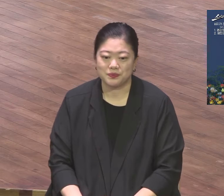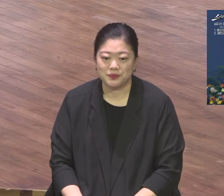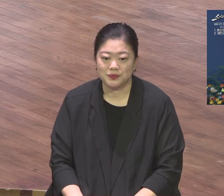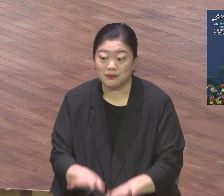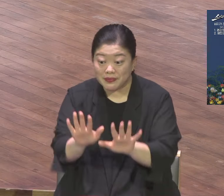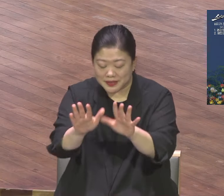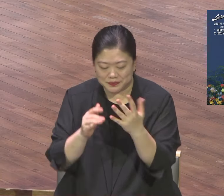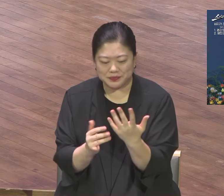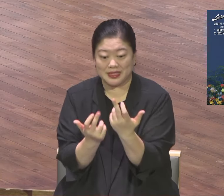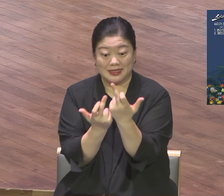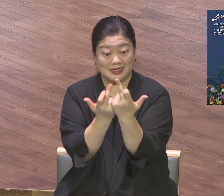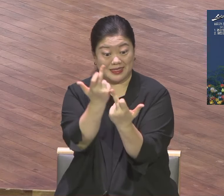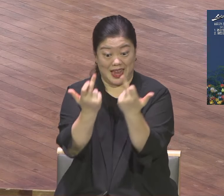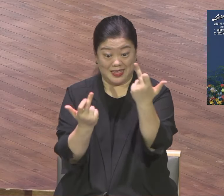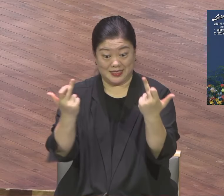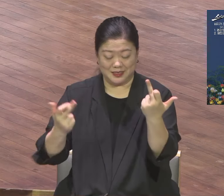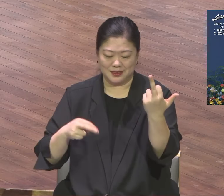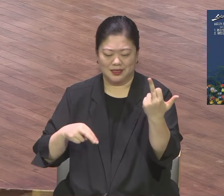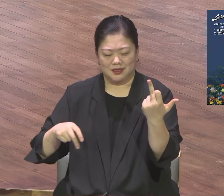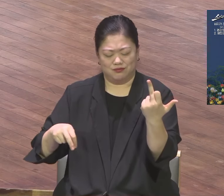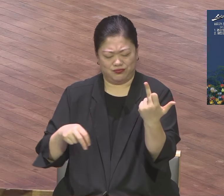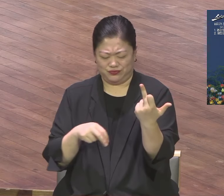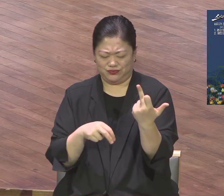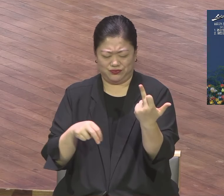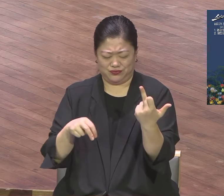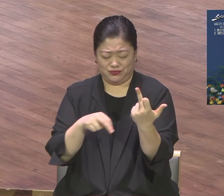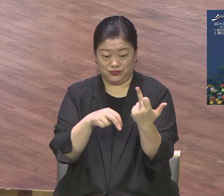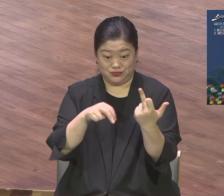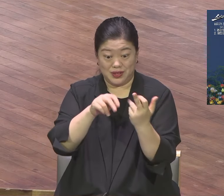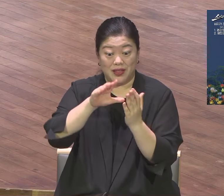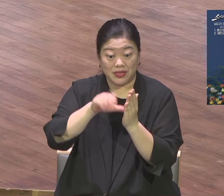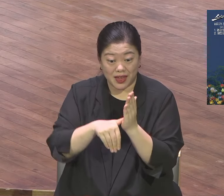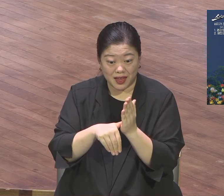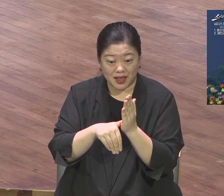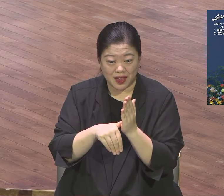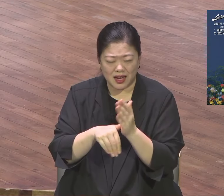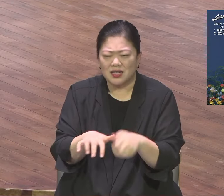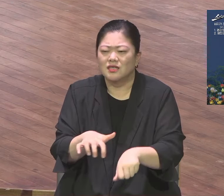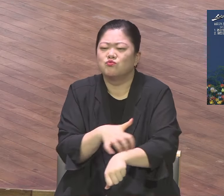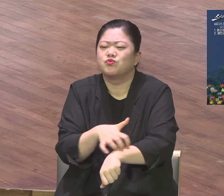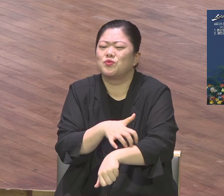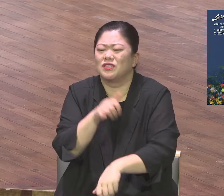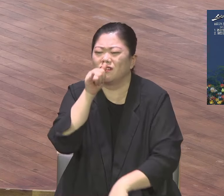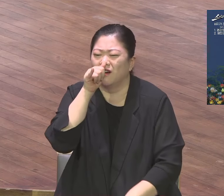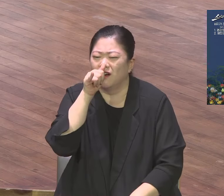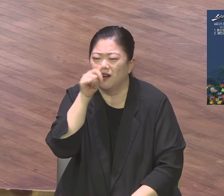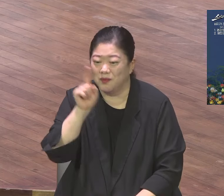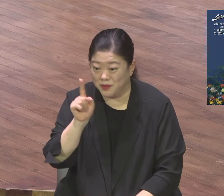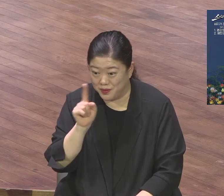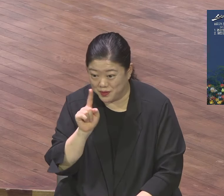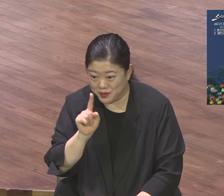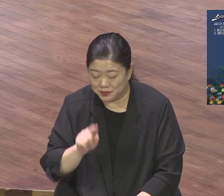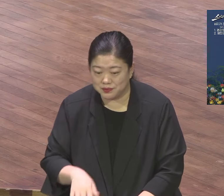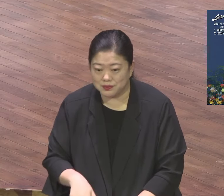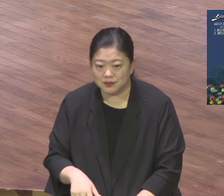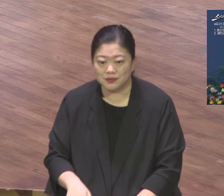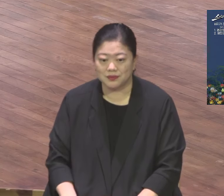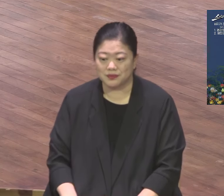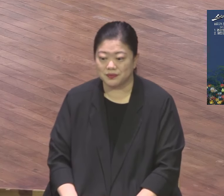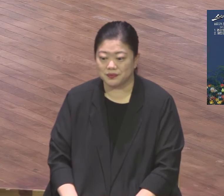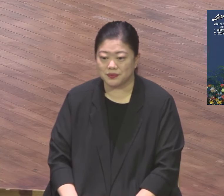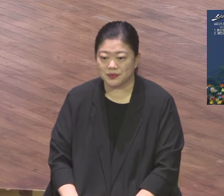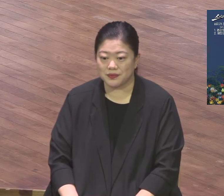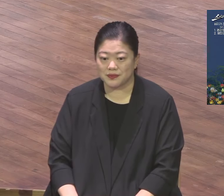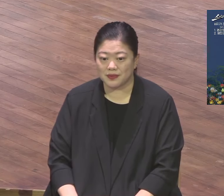때 정작 방해물은 산에 오를 때 정작 방해물은 신발 밖에